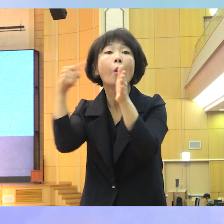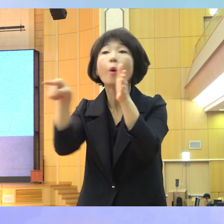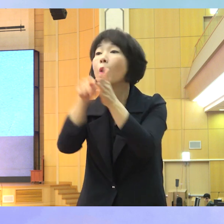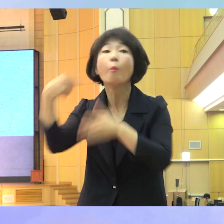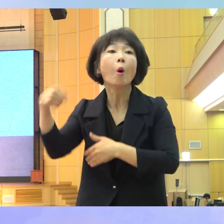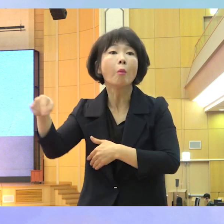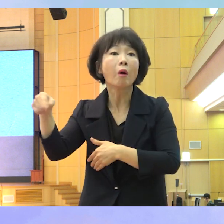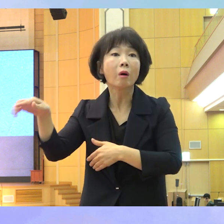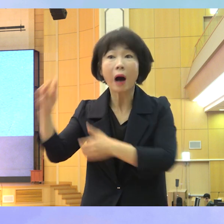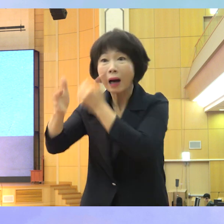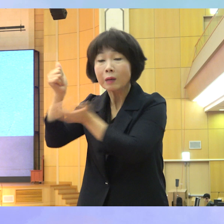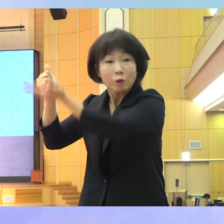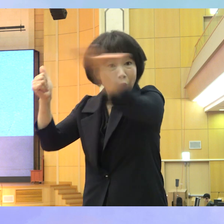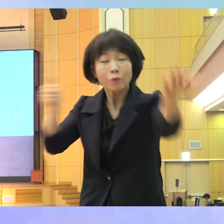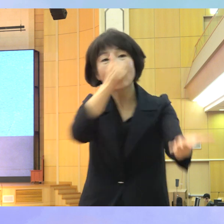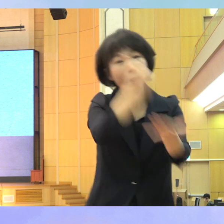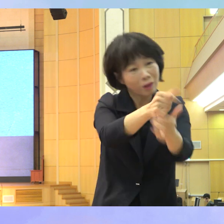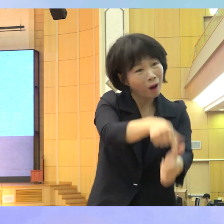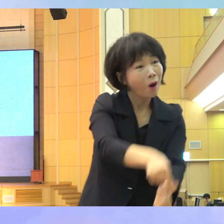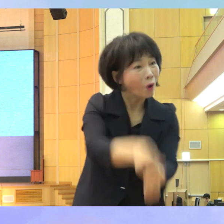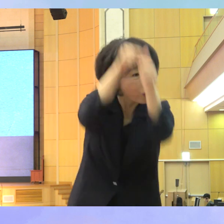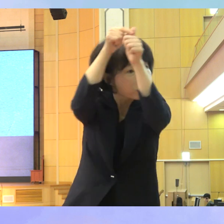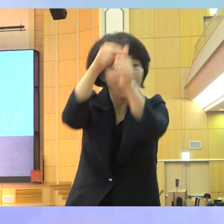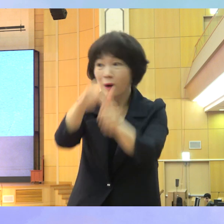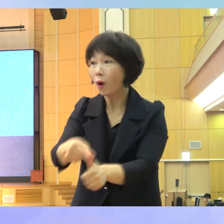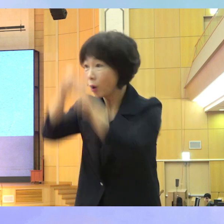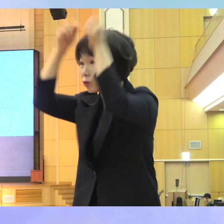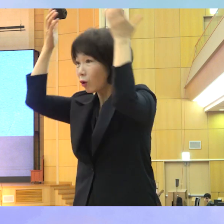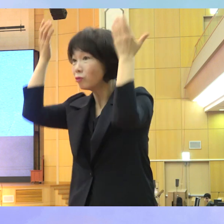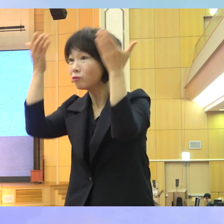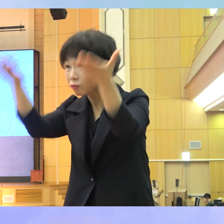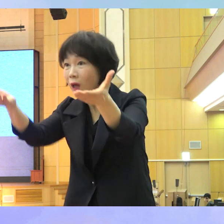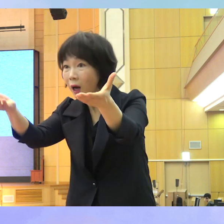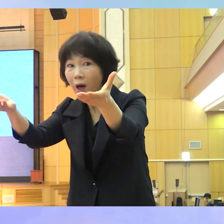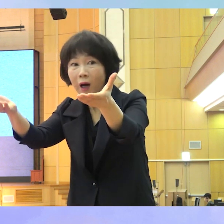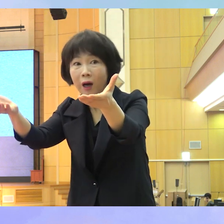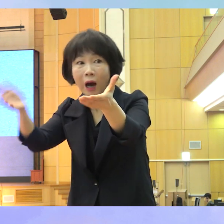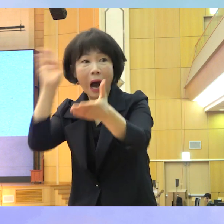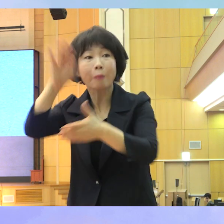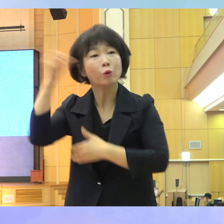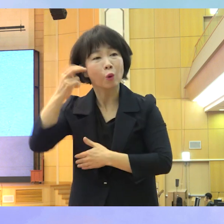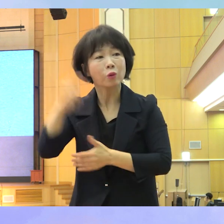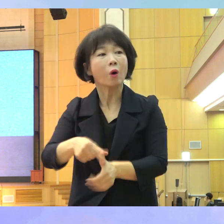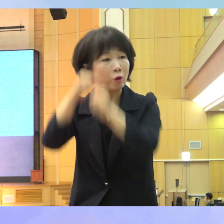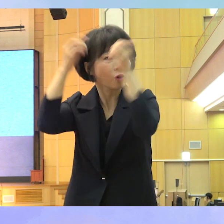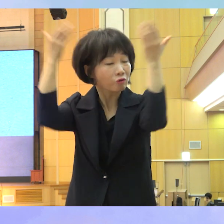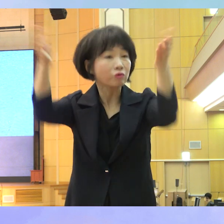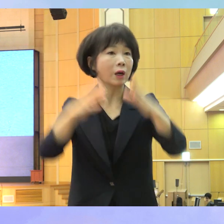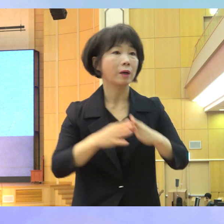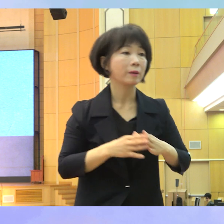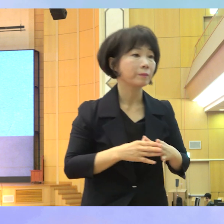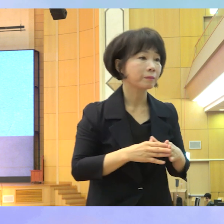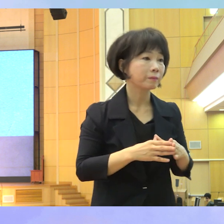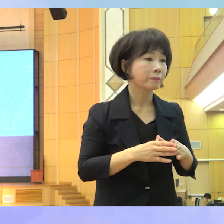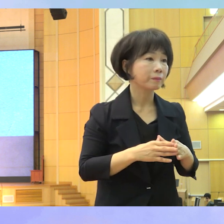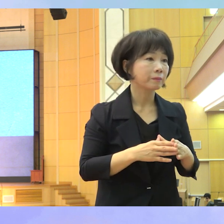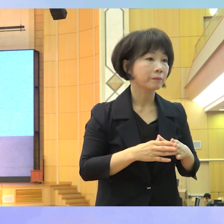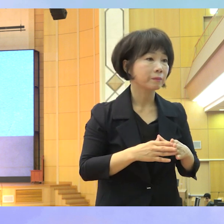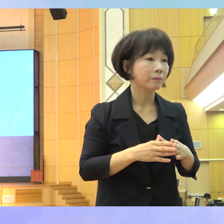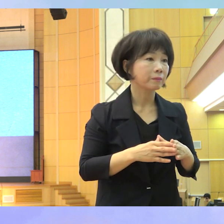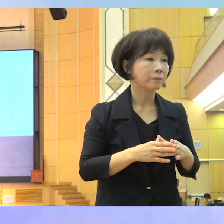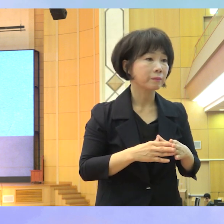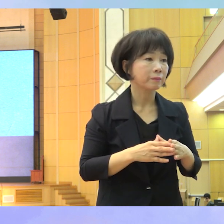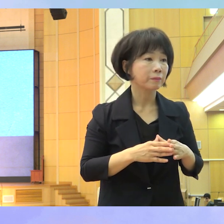건지셨고 건지시고 계시고 우리를 건지실 것이다. 이거를 믿는